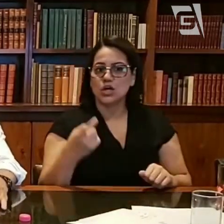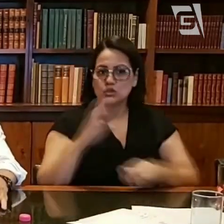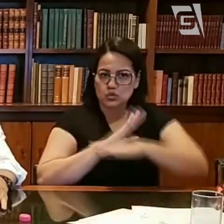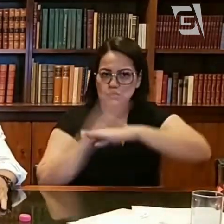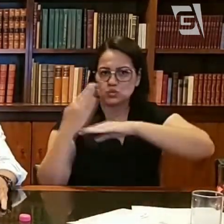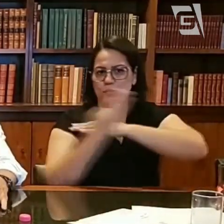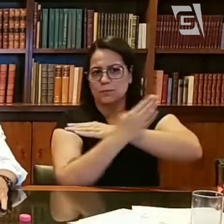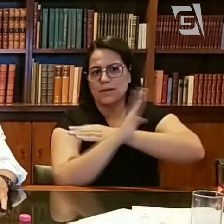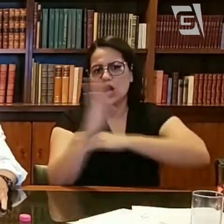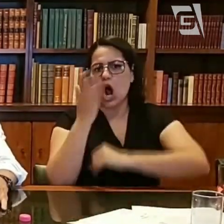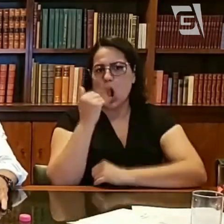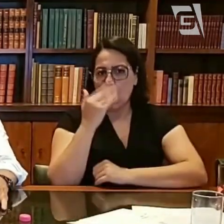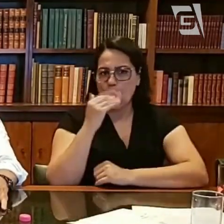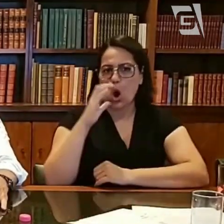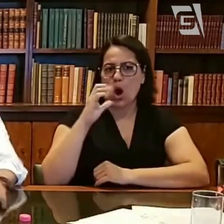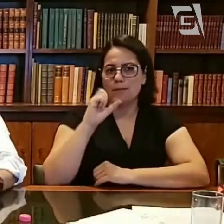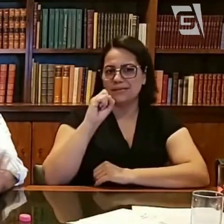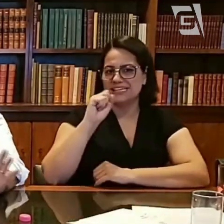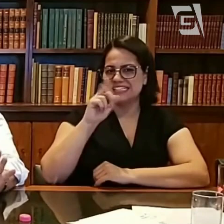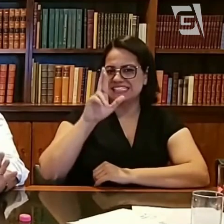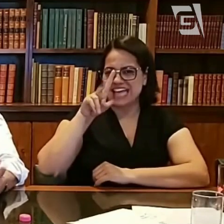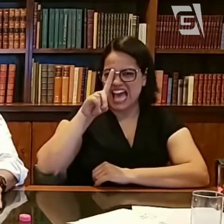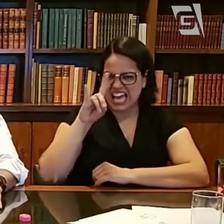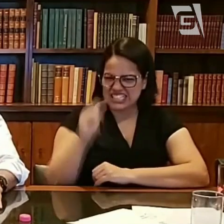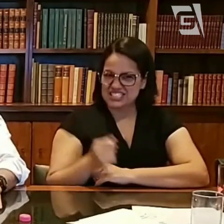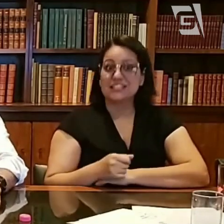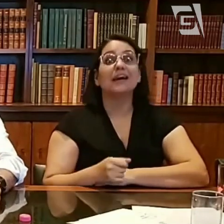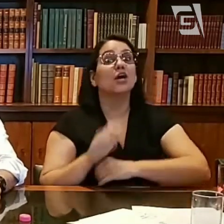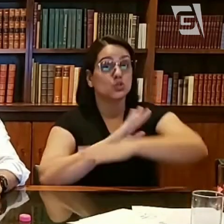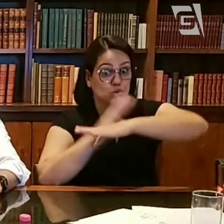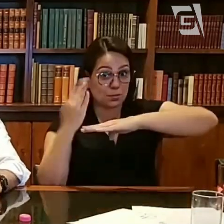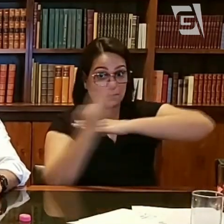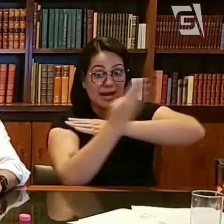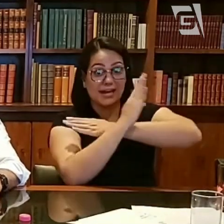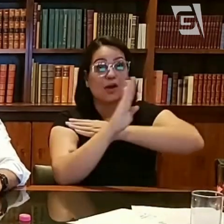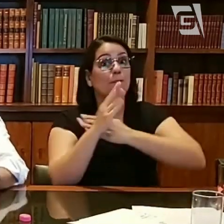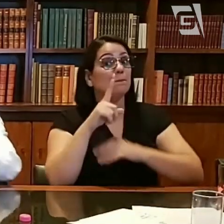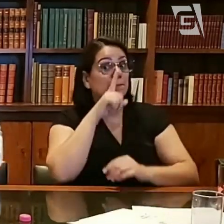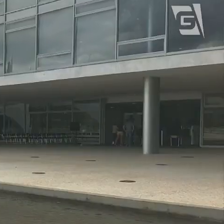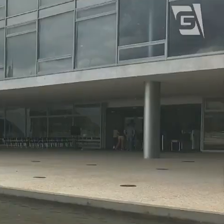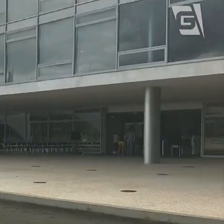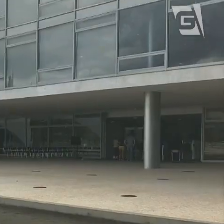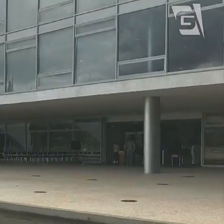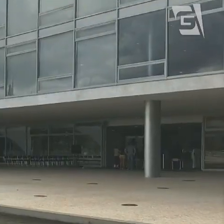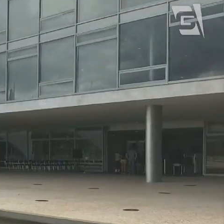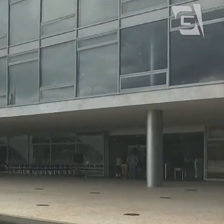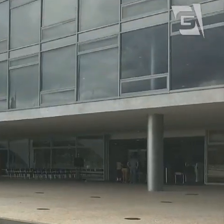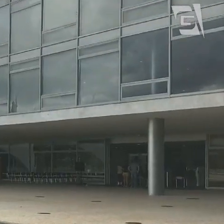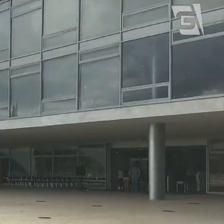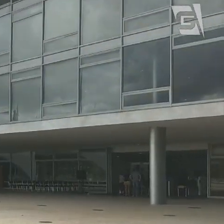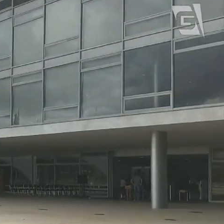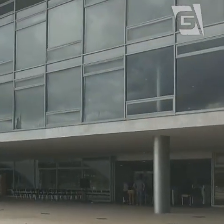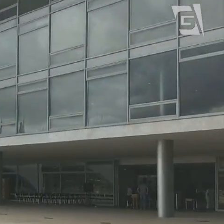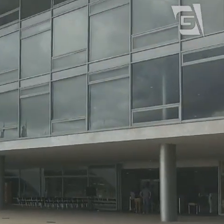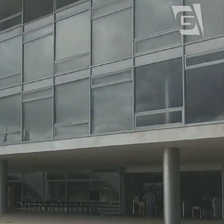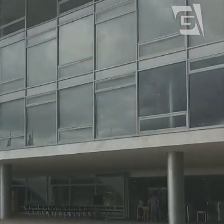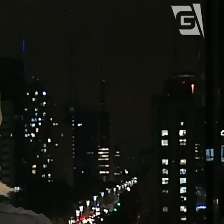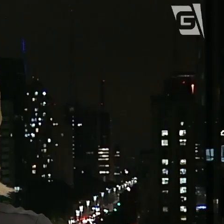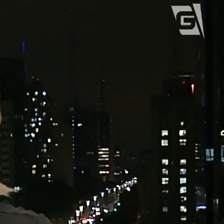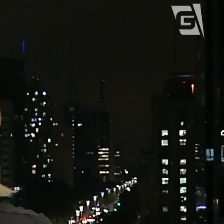à bolsonaro alegam que ele usa recursos da máquina pública para promover Aliados Opala o planalto